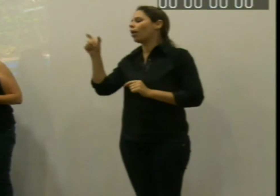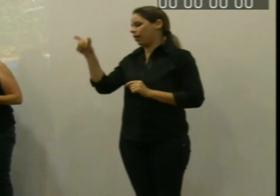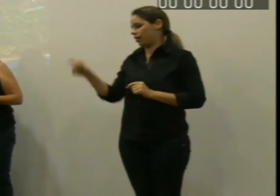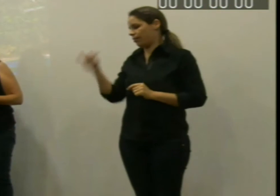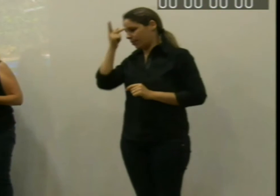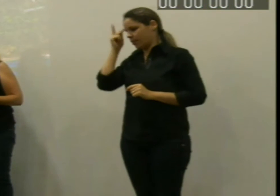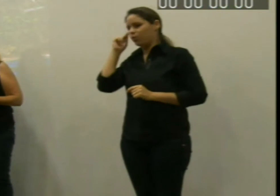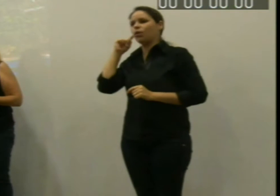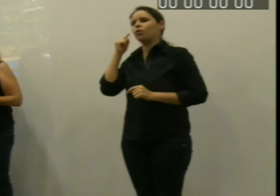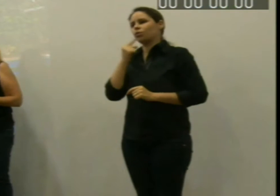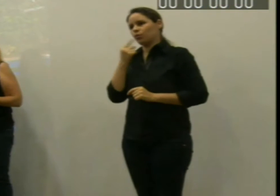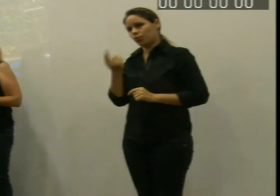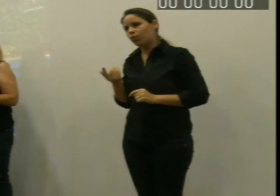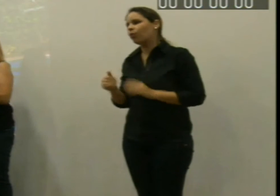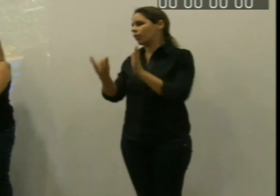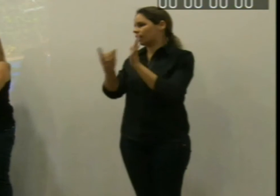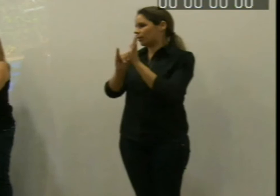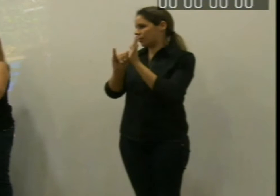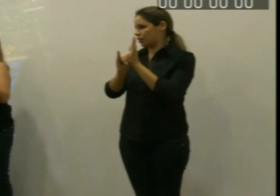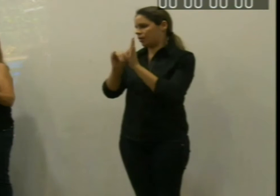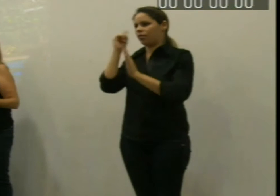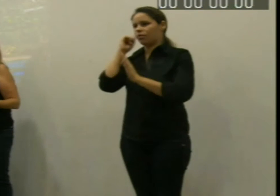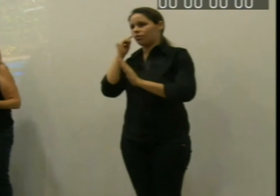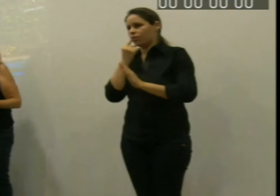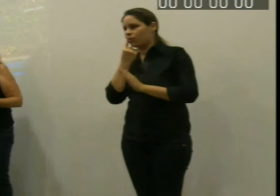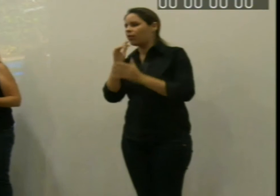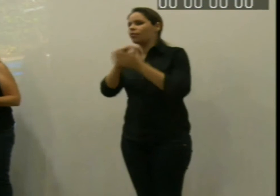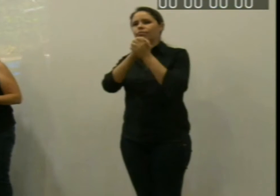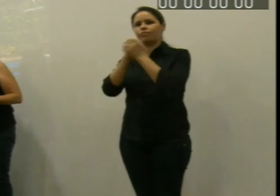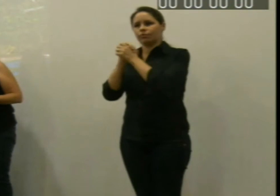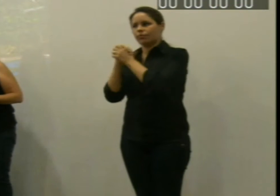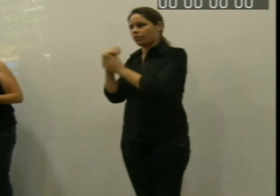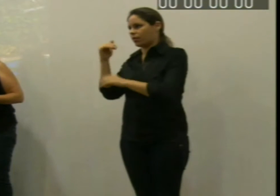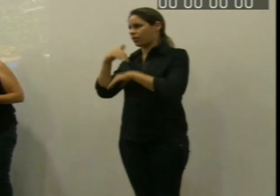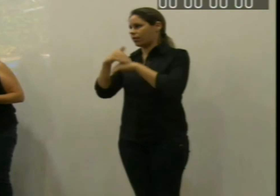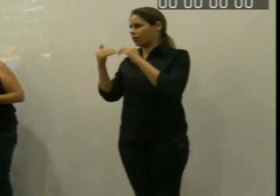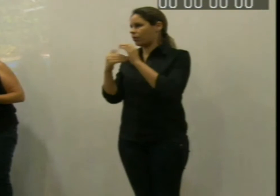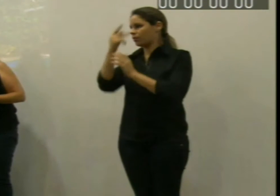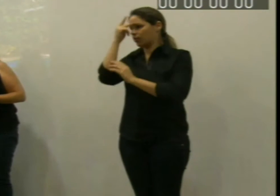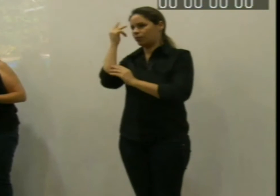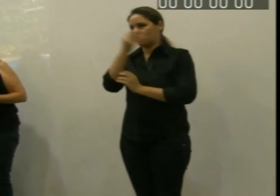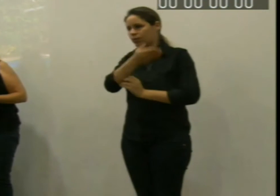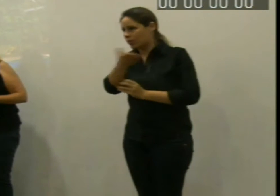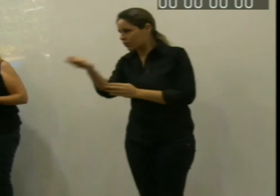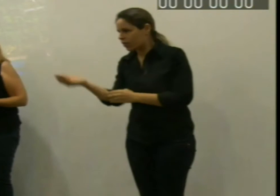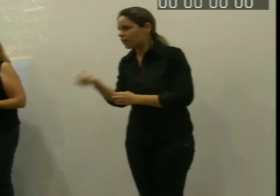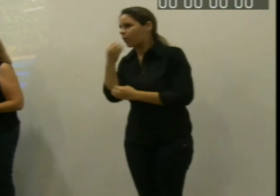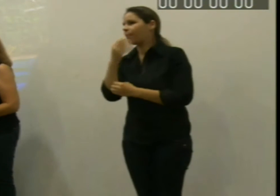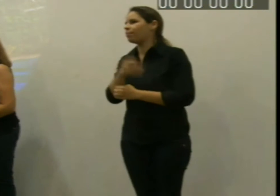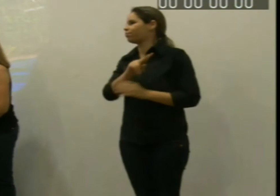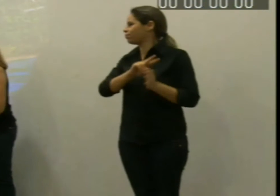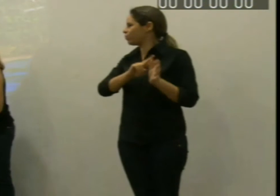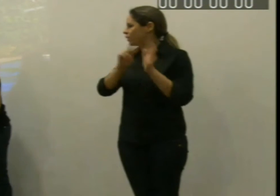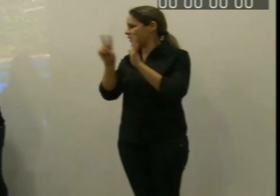desenvolvimentos eu parabenizo a todos os que estão presente e desejo um bom evento para todos